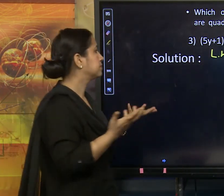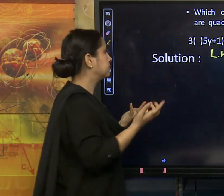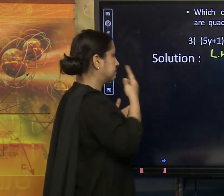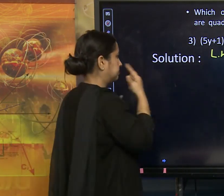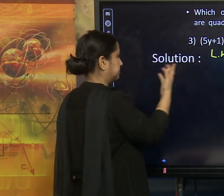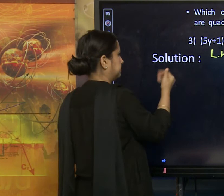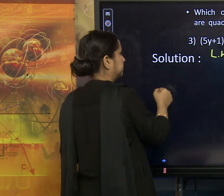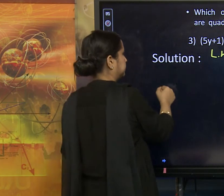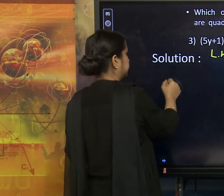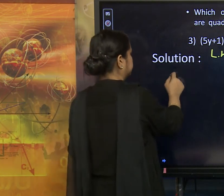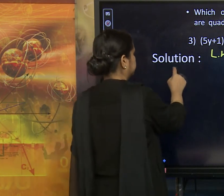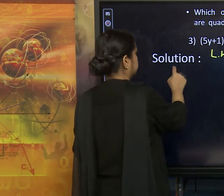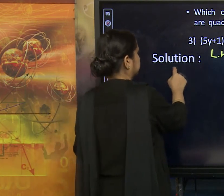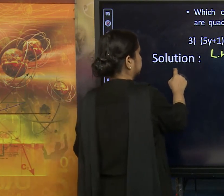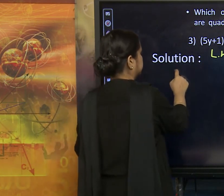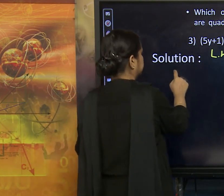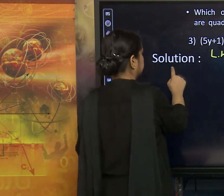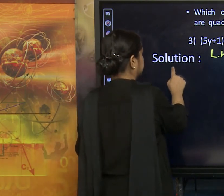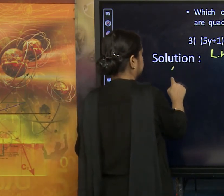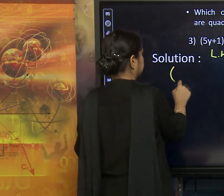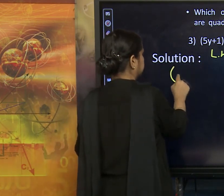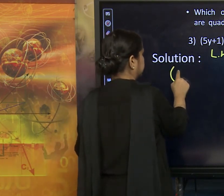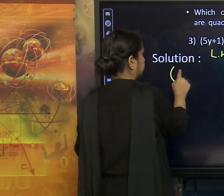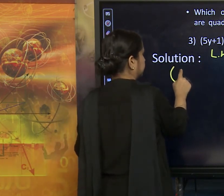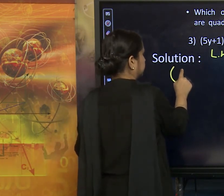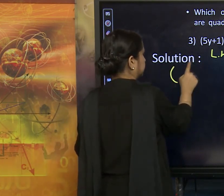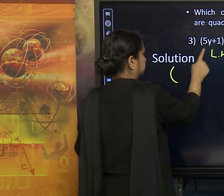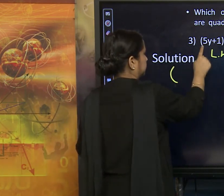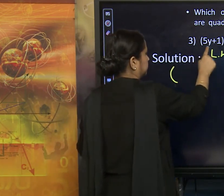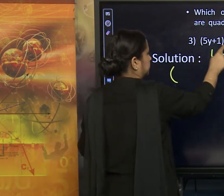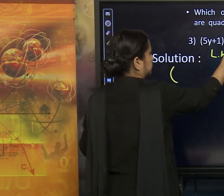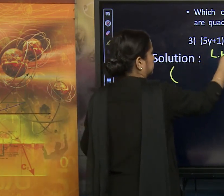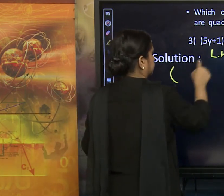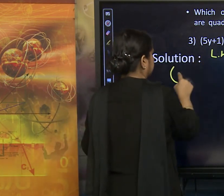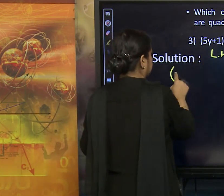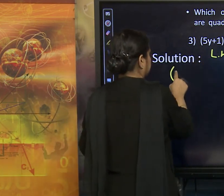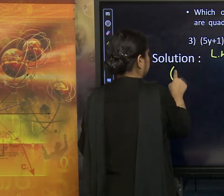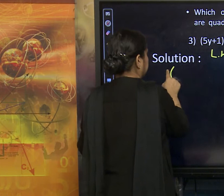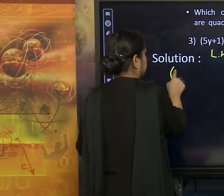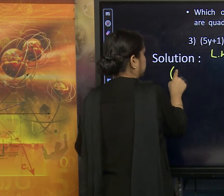जो लेफ्ट हैंड साइड और राइट हैंड साइड है इसे हल करके एक तरफ 0 लाना होता है।